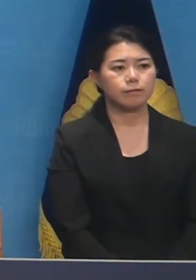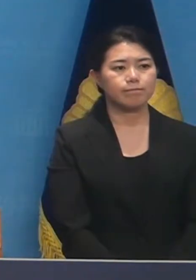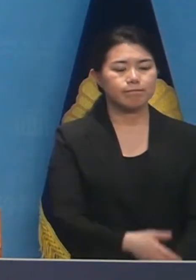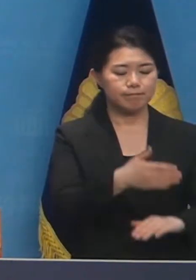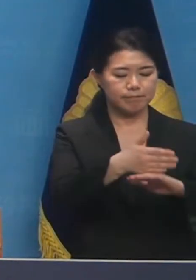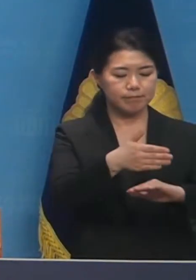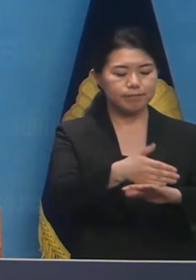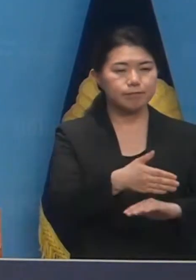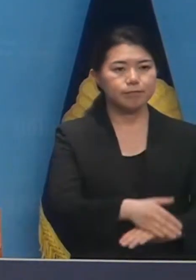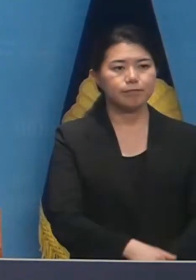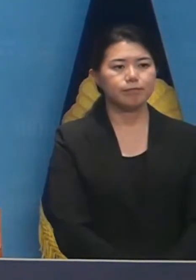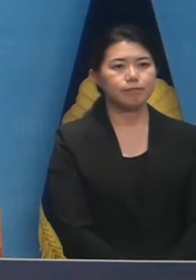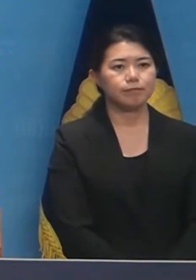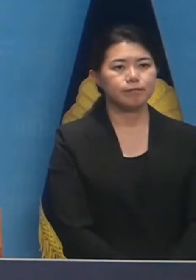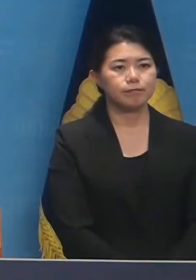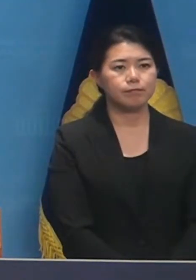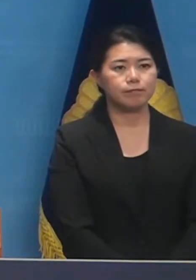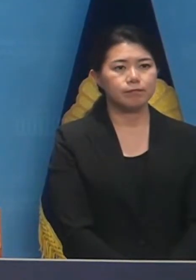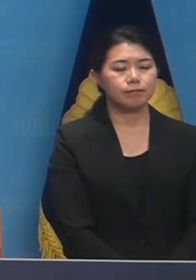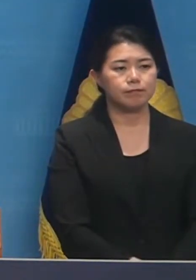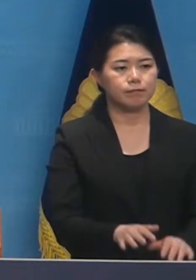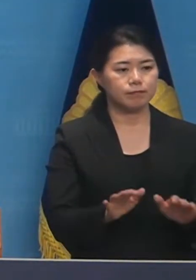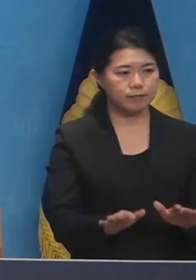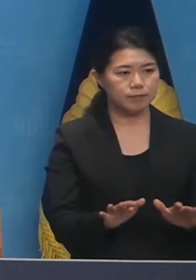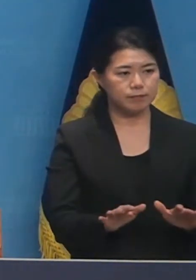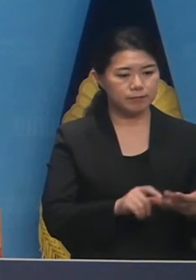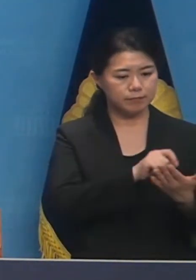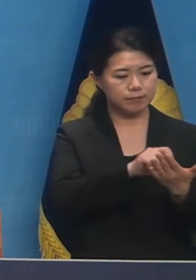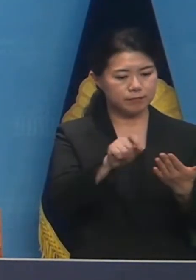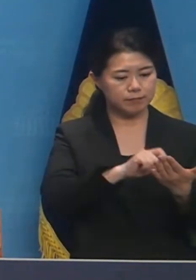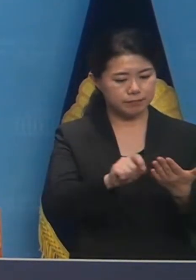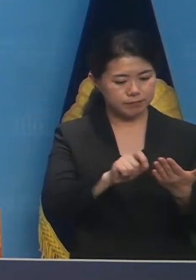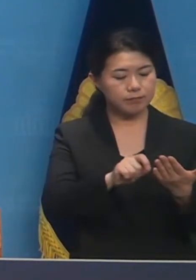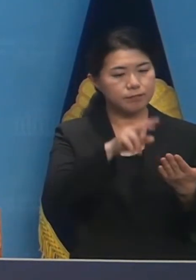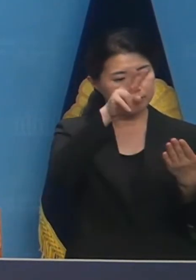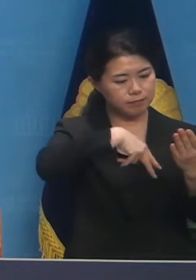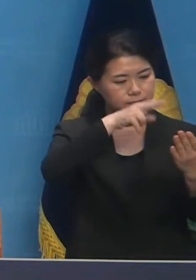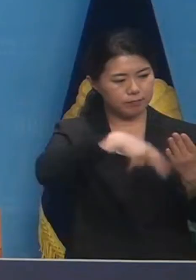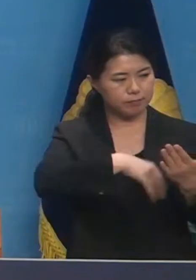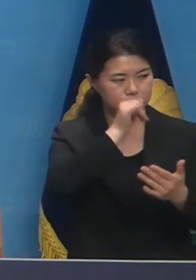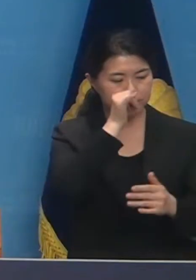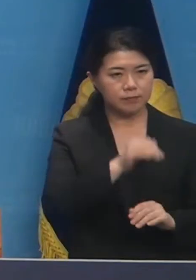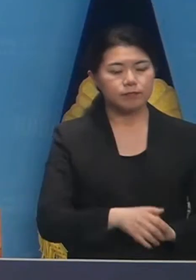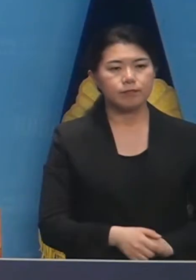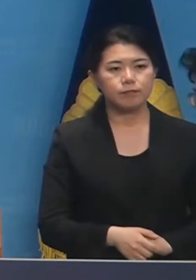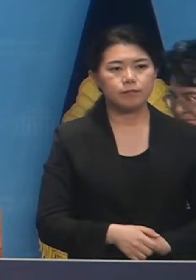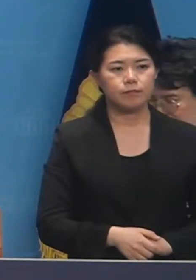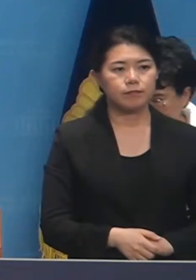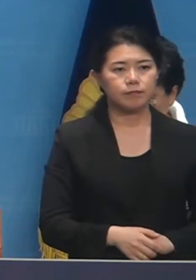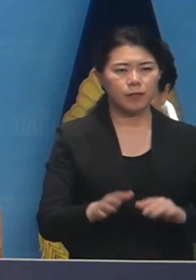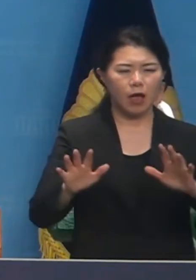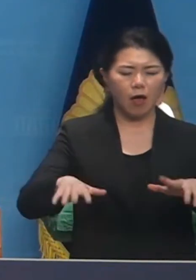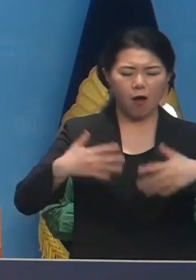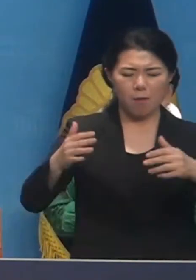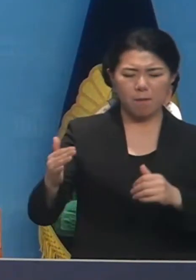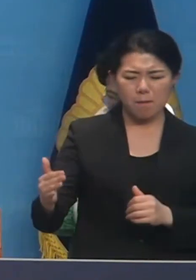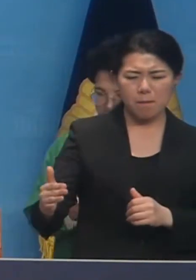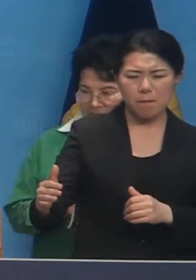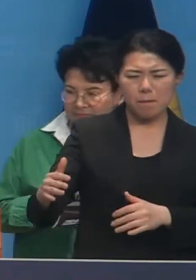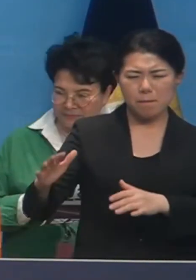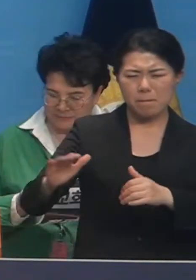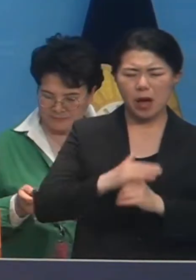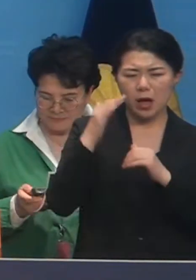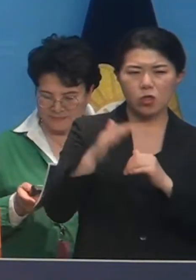네, 감사합니다. 이 시간 이제 성명서 낭독의 시간입니다. 거센 파도를